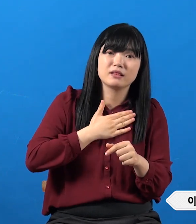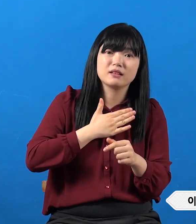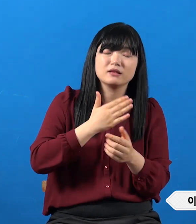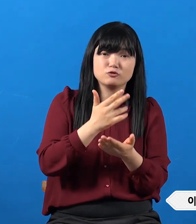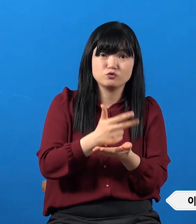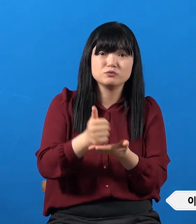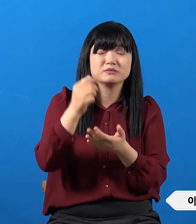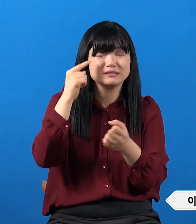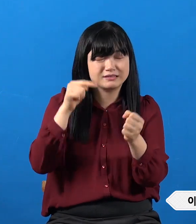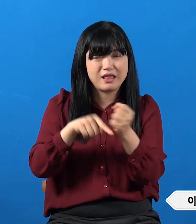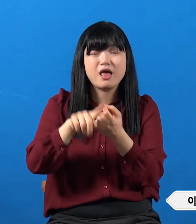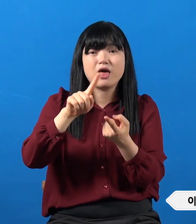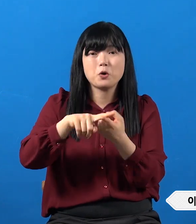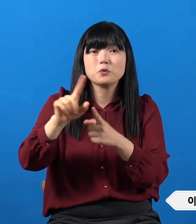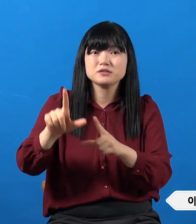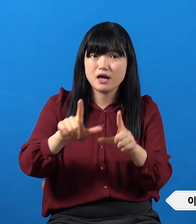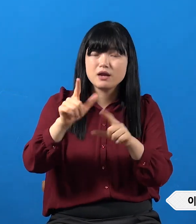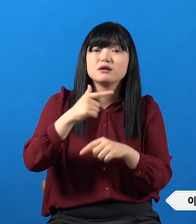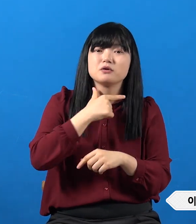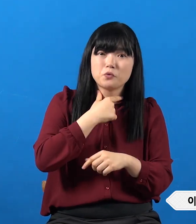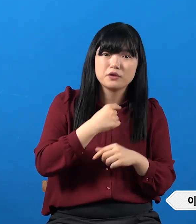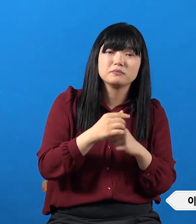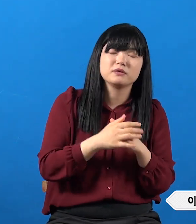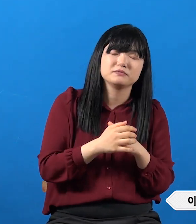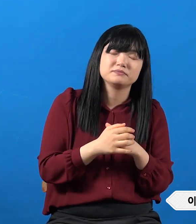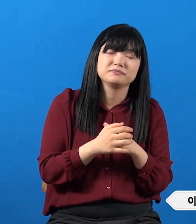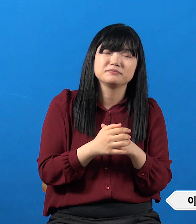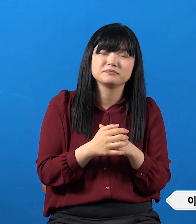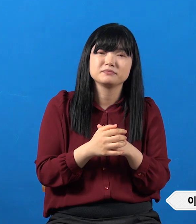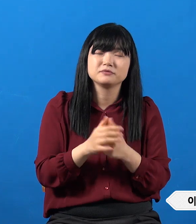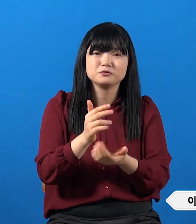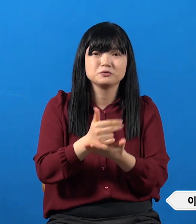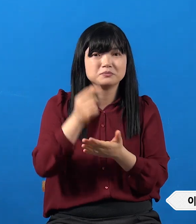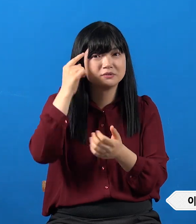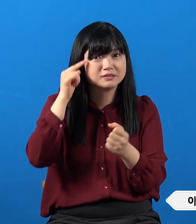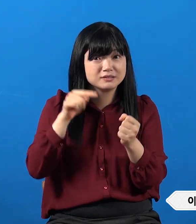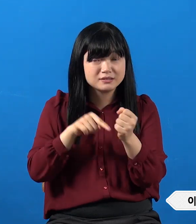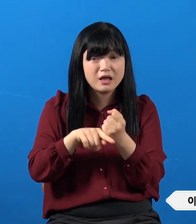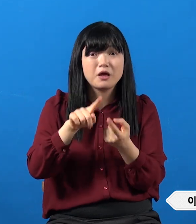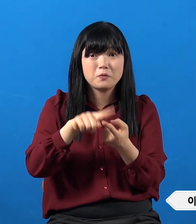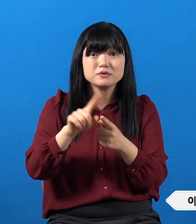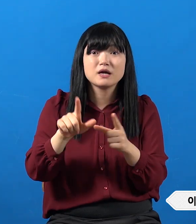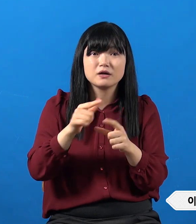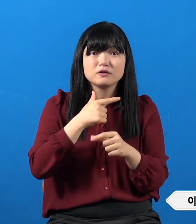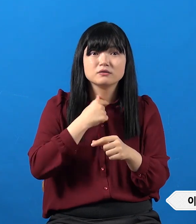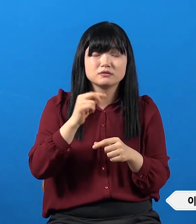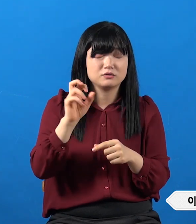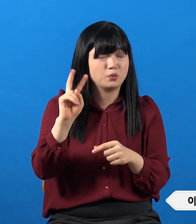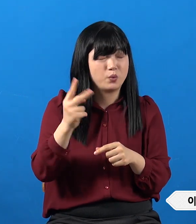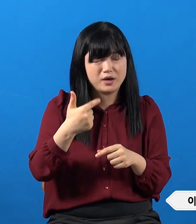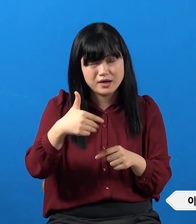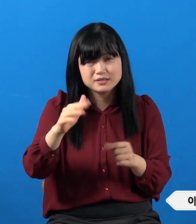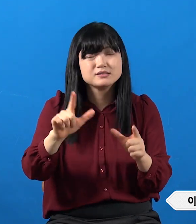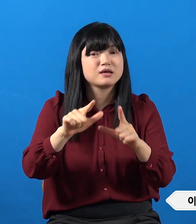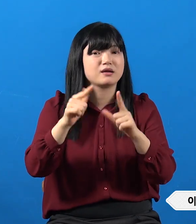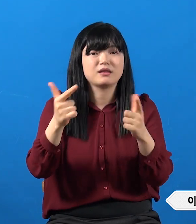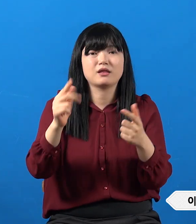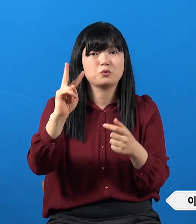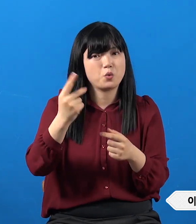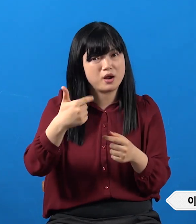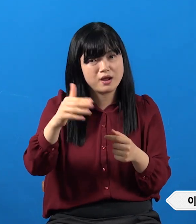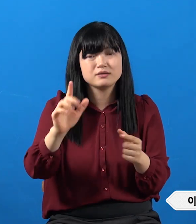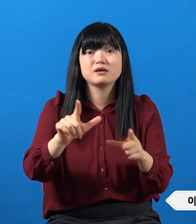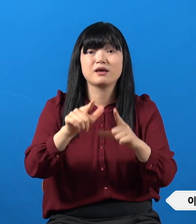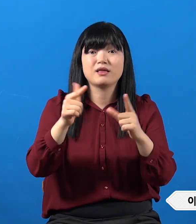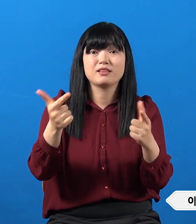have decided to follow Jesus. 그 다음에 No turning back, no